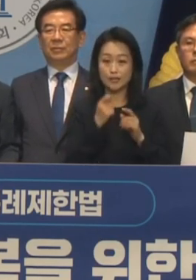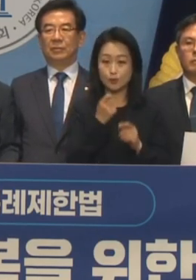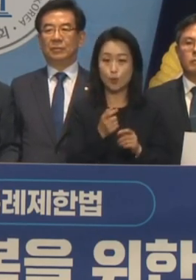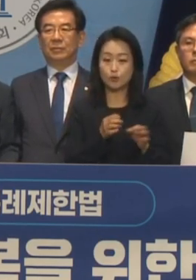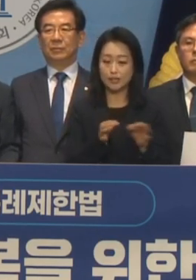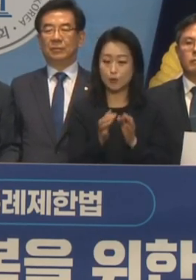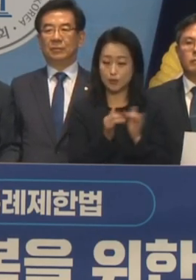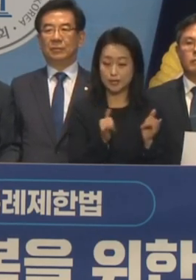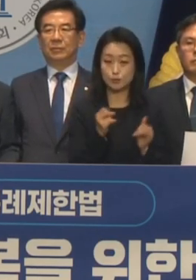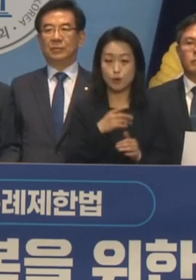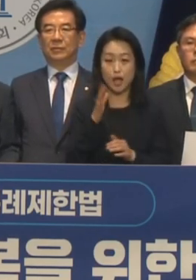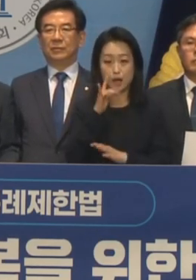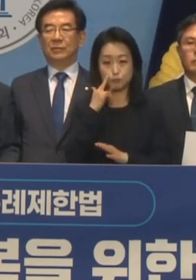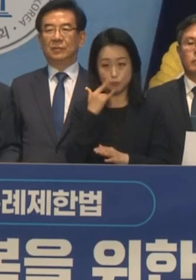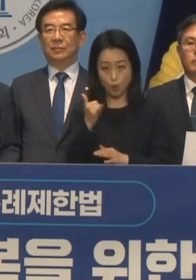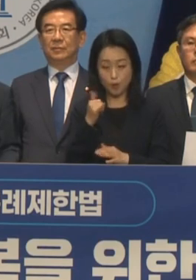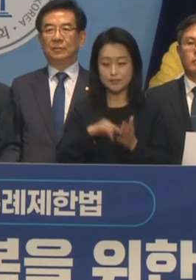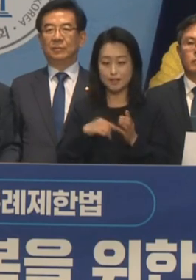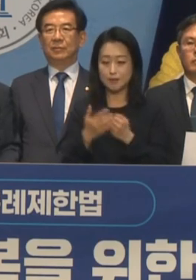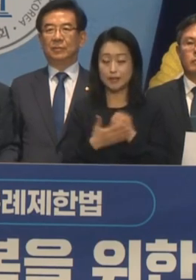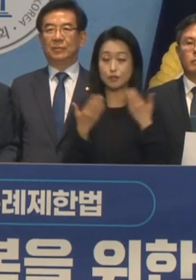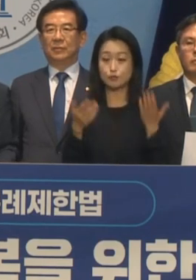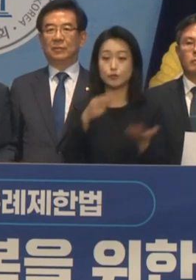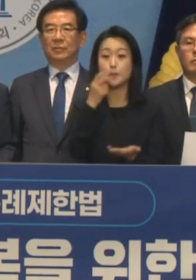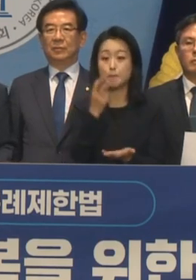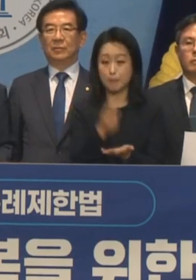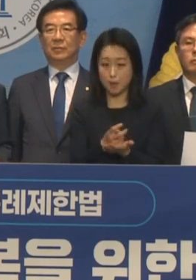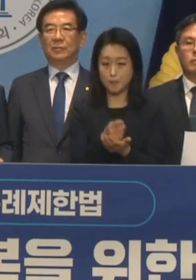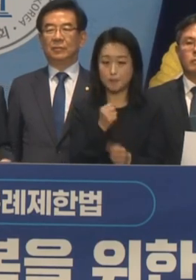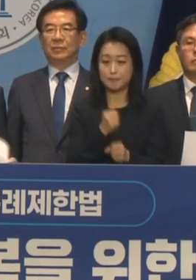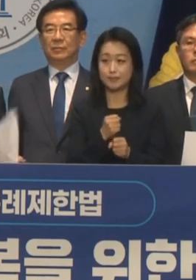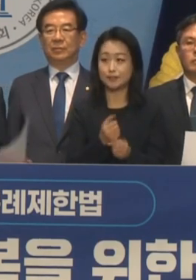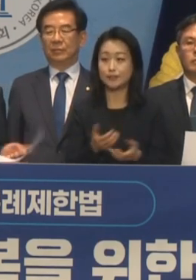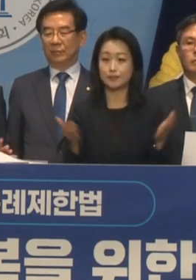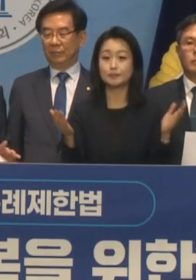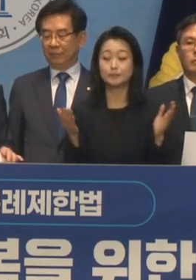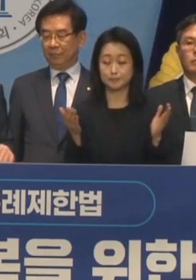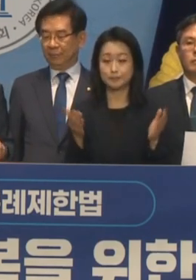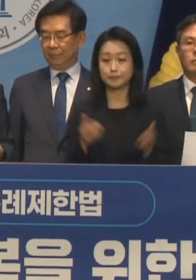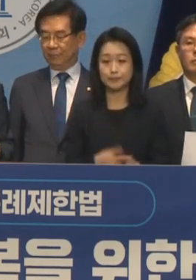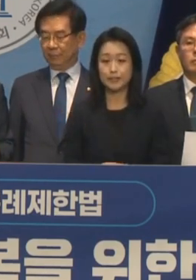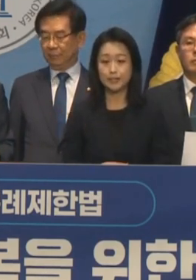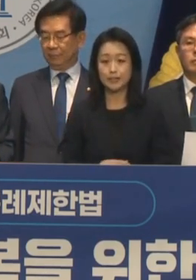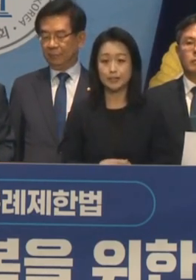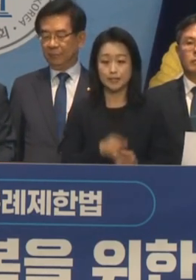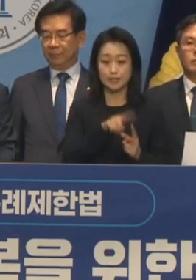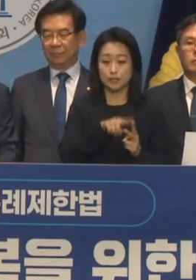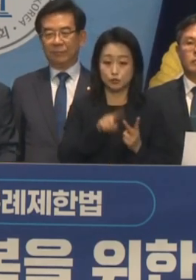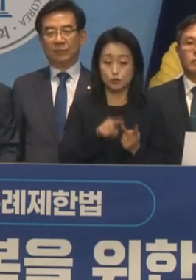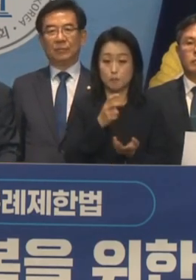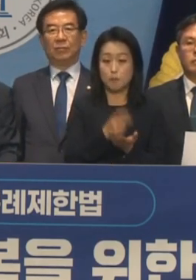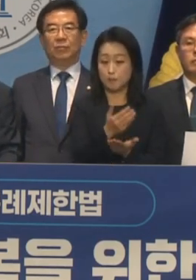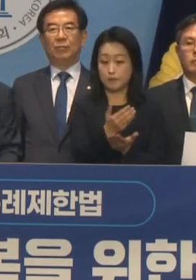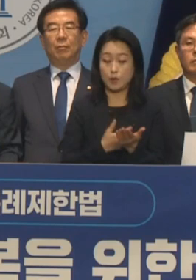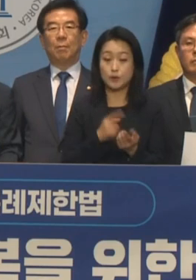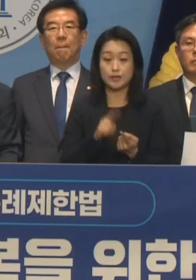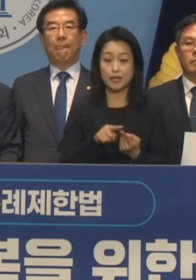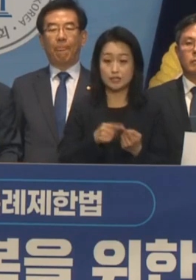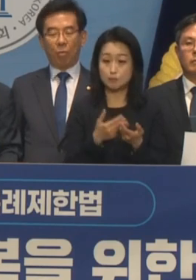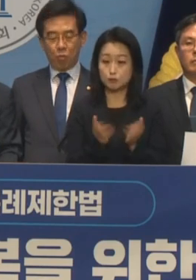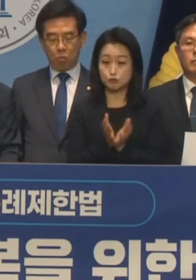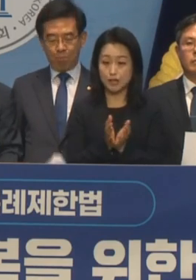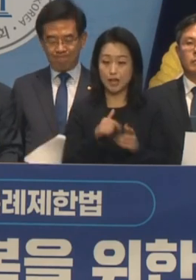소상공인 학부모 세액공제법을 발의하게 되었습니다. 두 건의 법안에 대해서는 향후